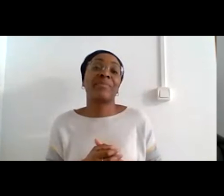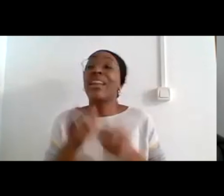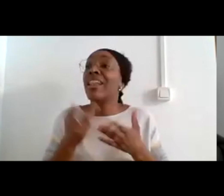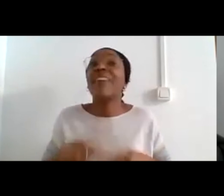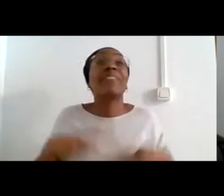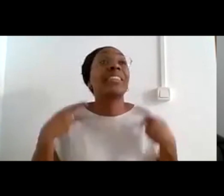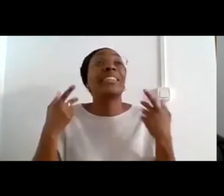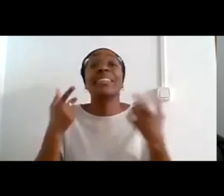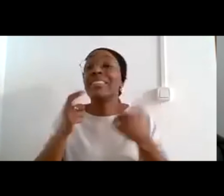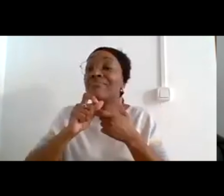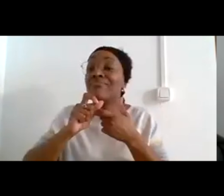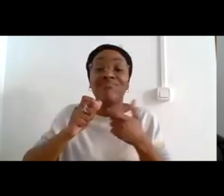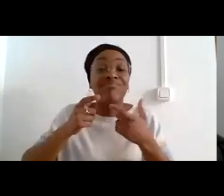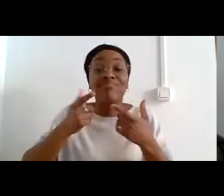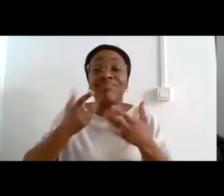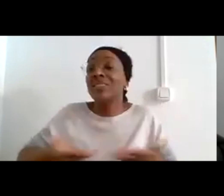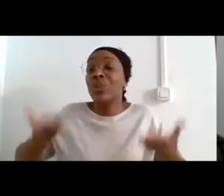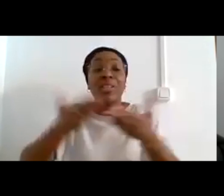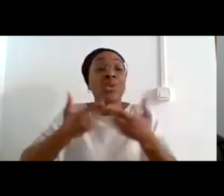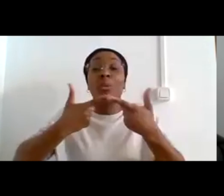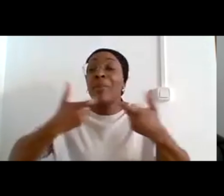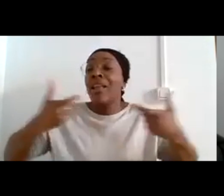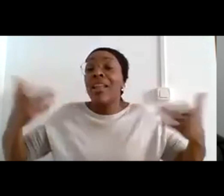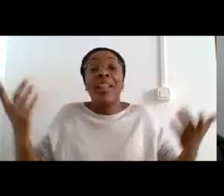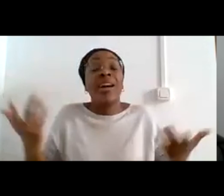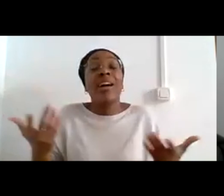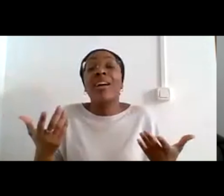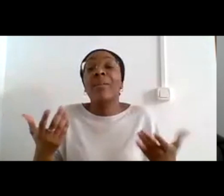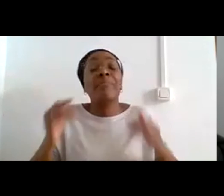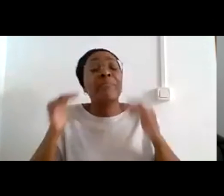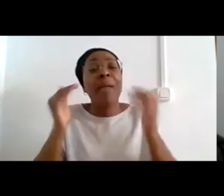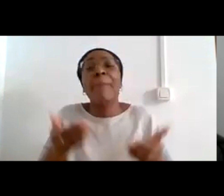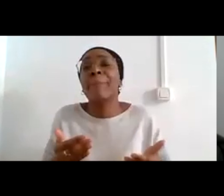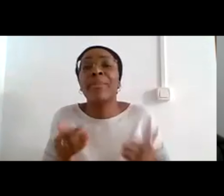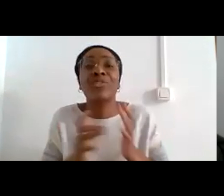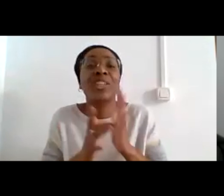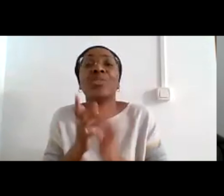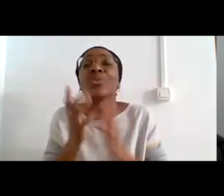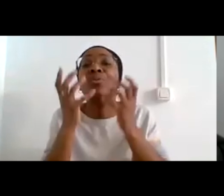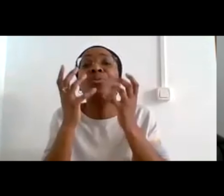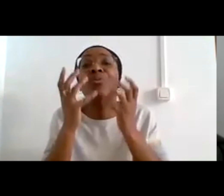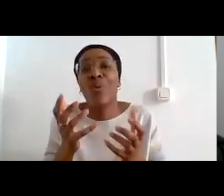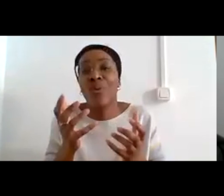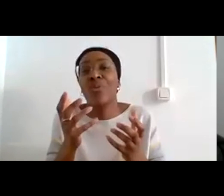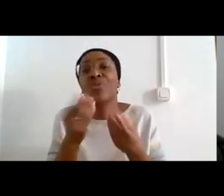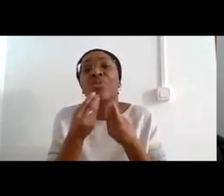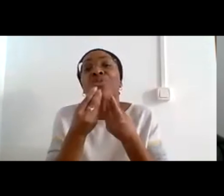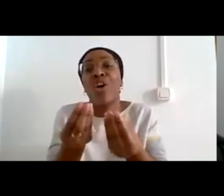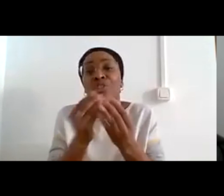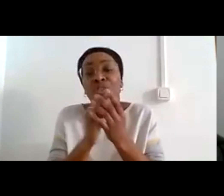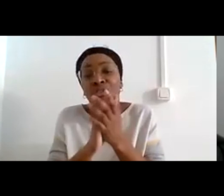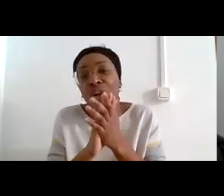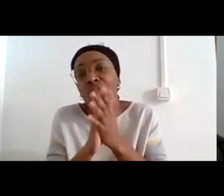vie. Laisse-moi t'influencer. Sois malléable. Je suis le potier, tu es l'argile, je vais te façonner.